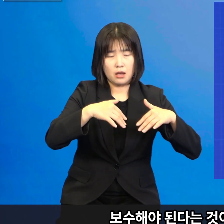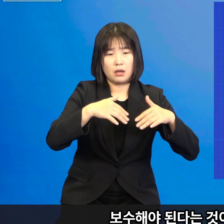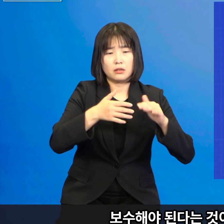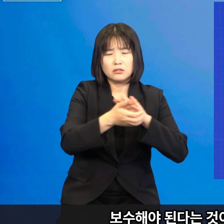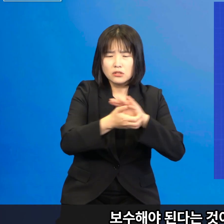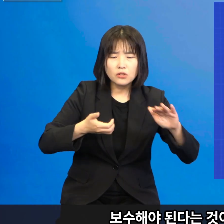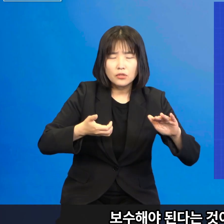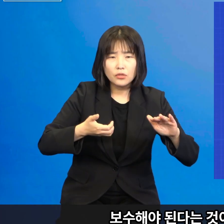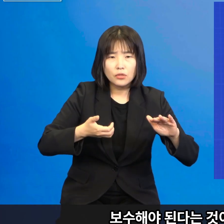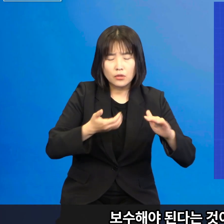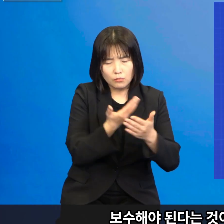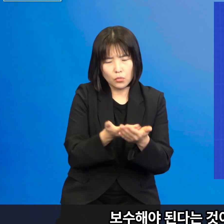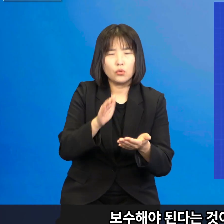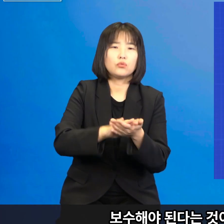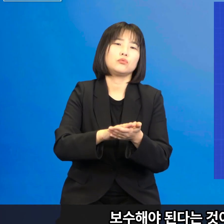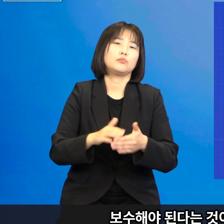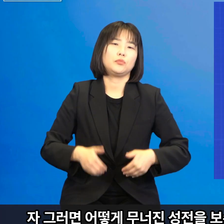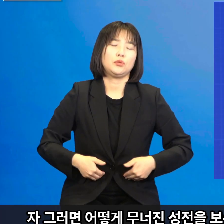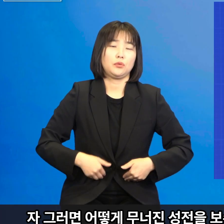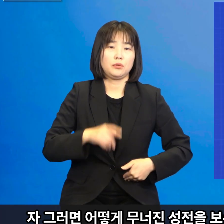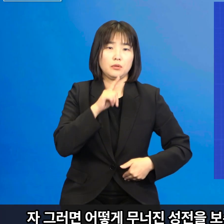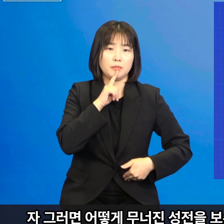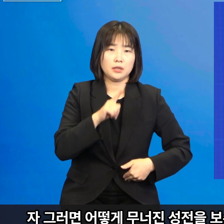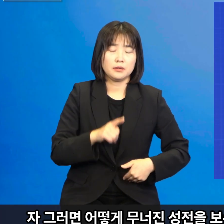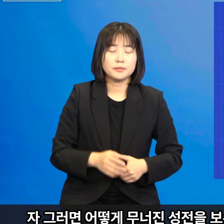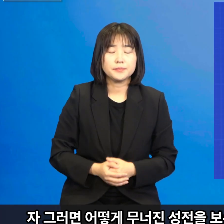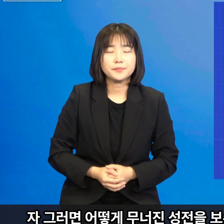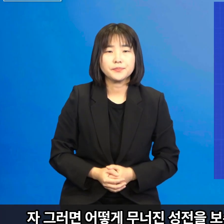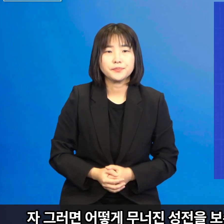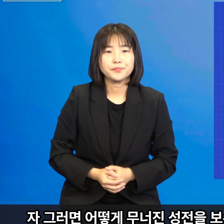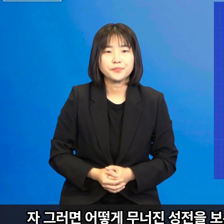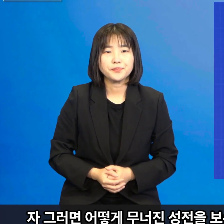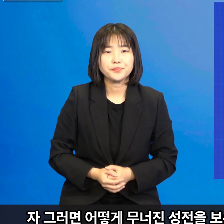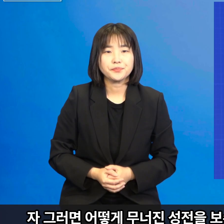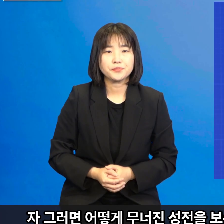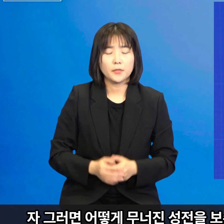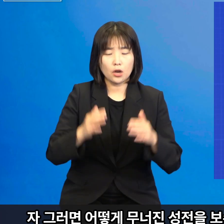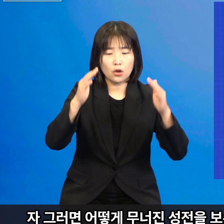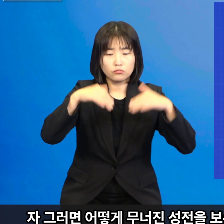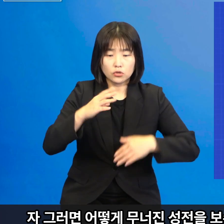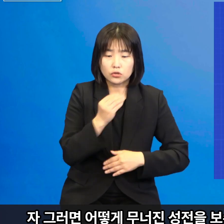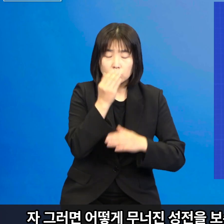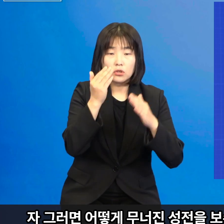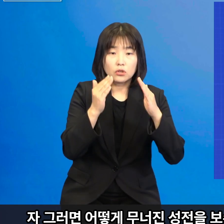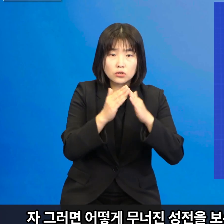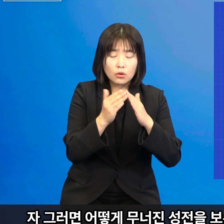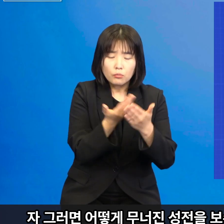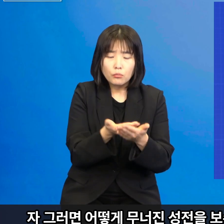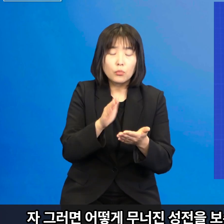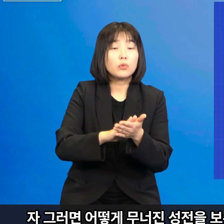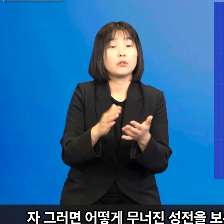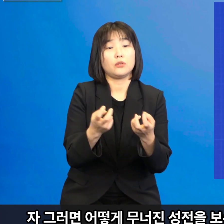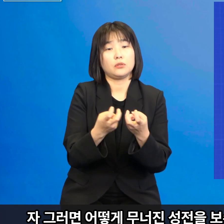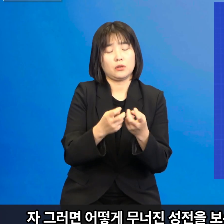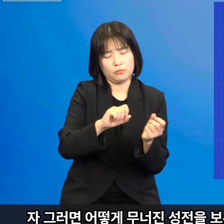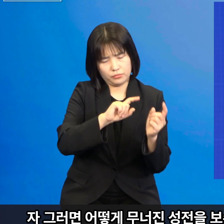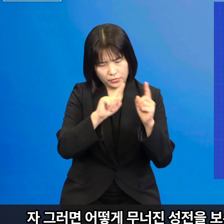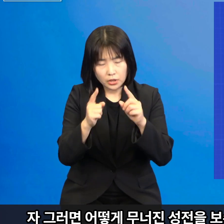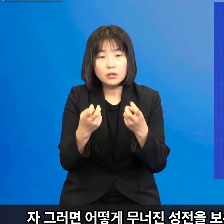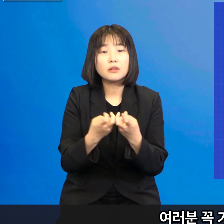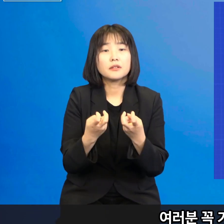보수해야 된다는 것이 오늘의 이 말씀이죠. 자, 그러면 어떻게 무너진 성전을 보수할 수 있을까? 회복할 수